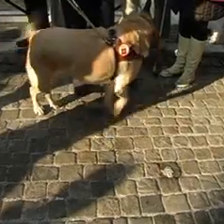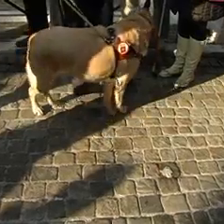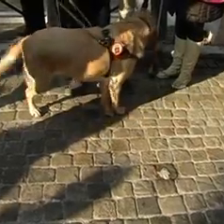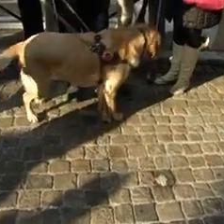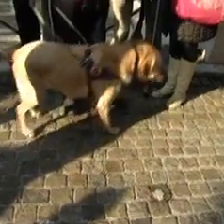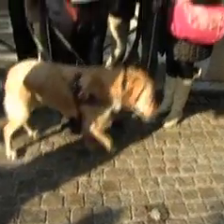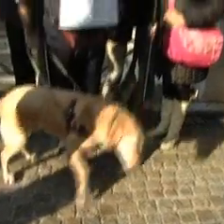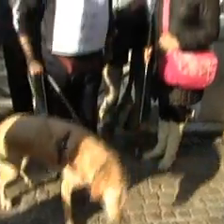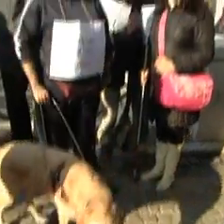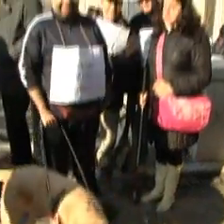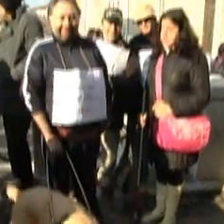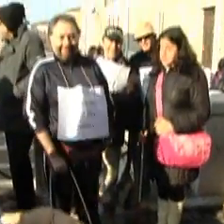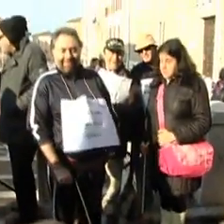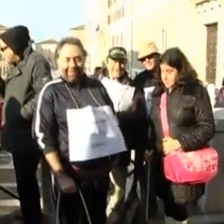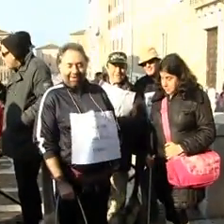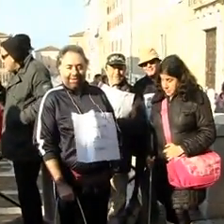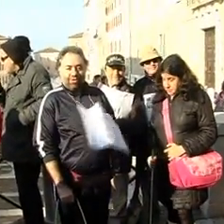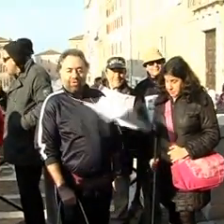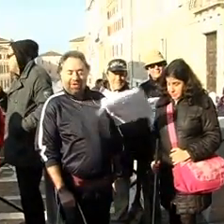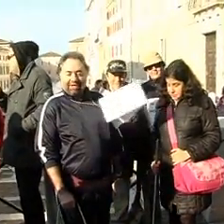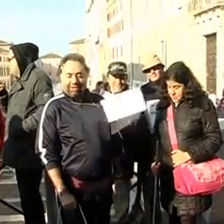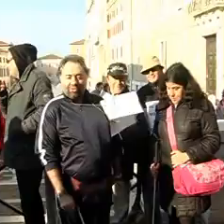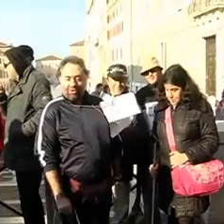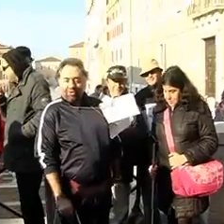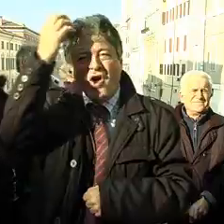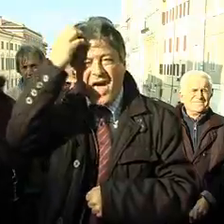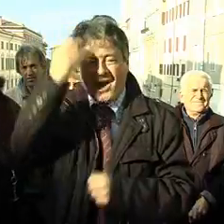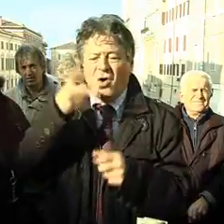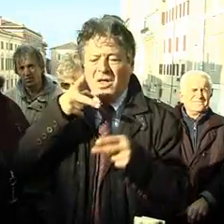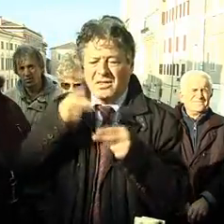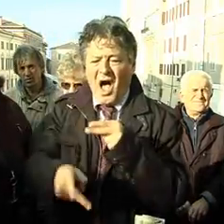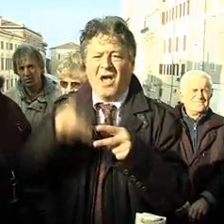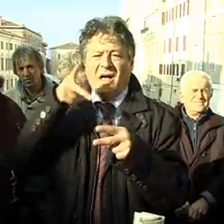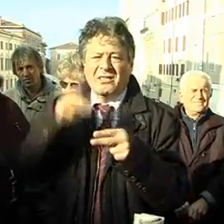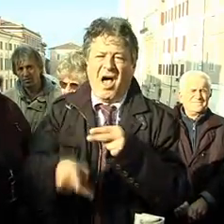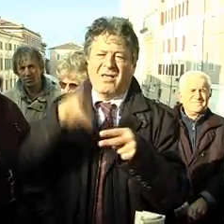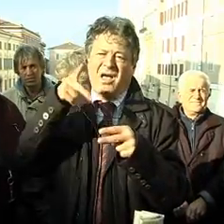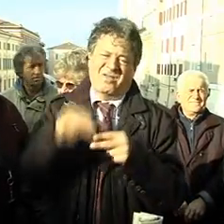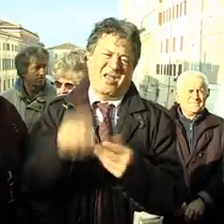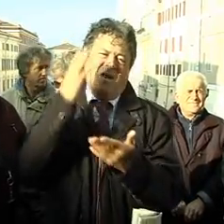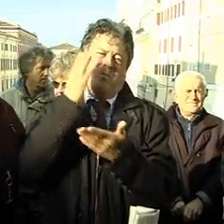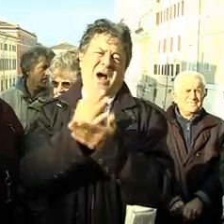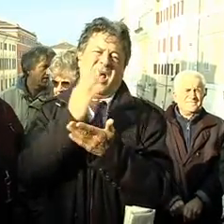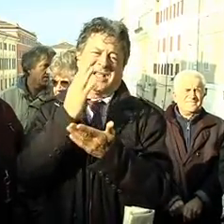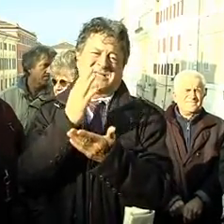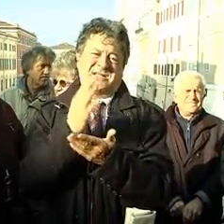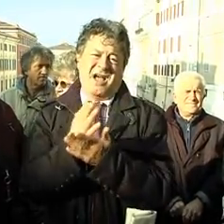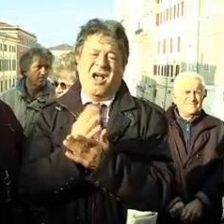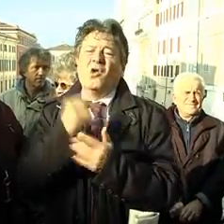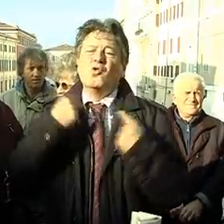più di 2.500 quelli iscritti all'Ente Nazionale Sordi. Tagli, tagli, ci spiega con le mani il presidente dell'ente Renato Pigliacampo,